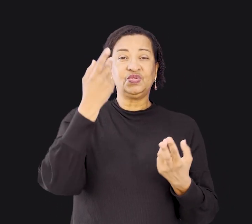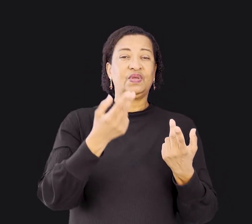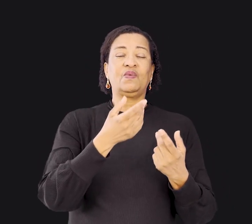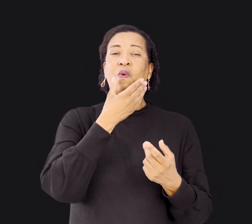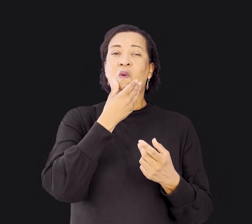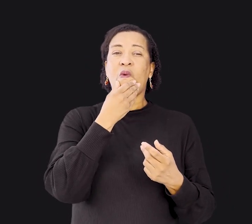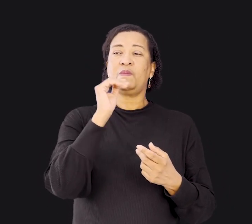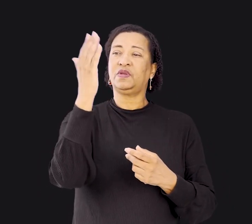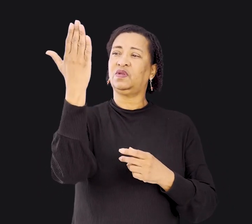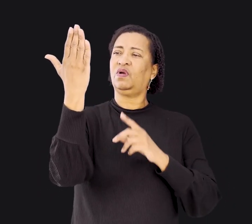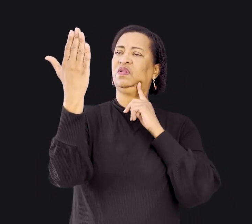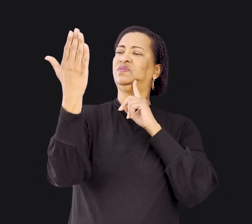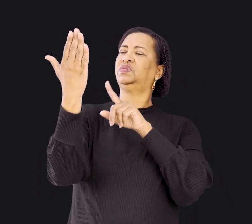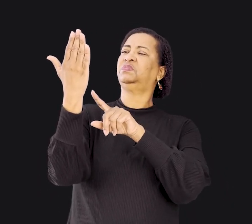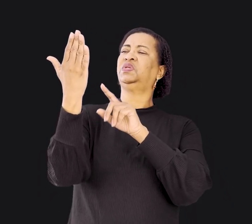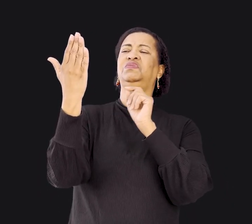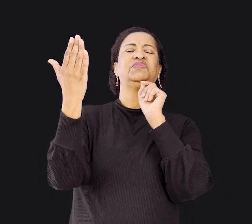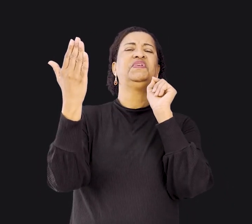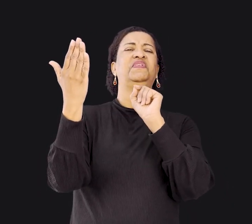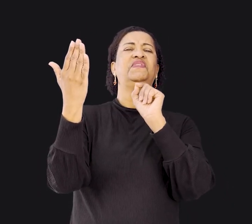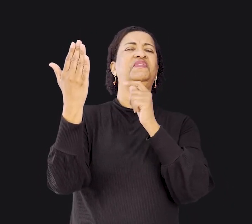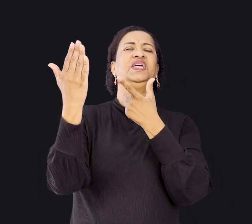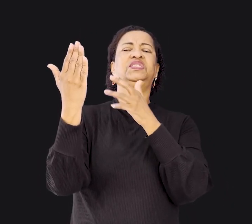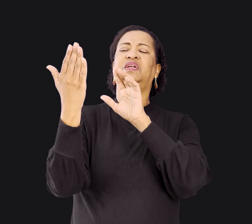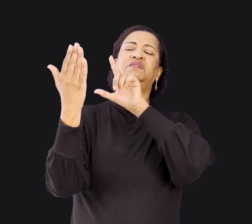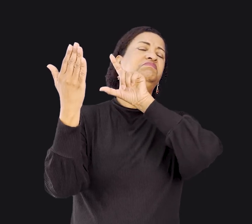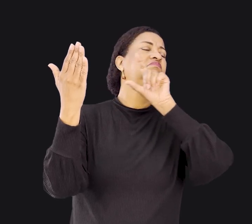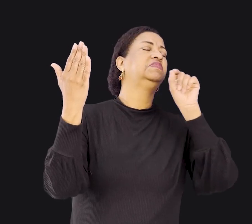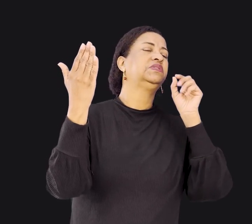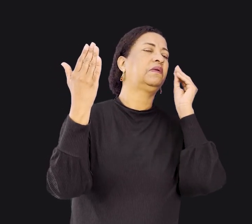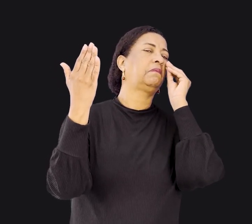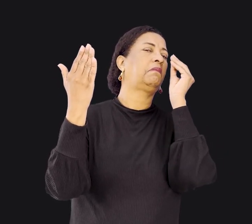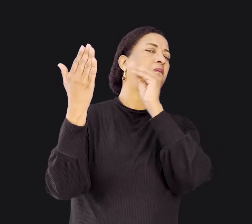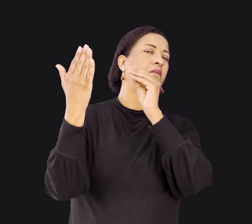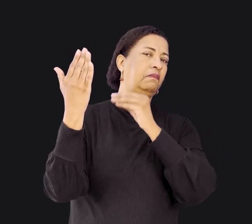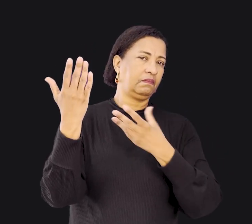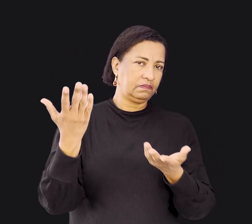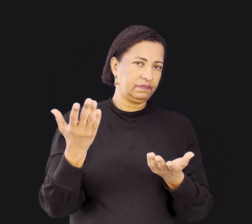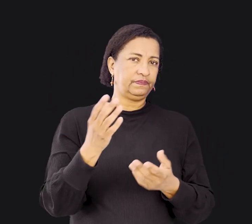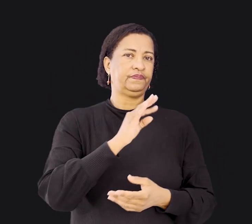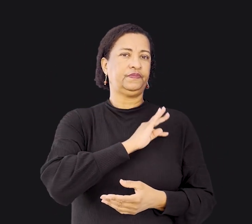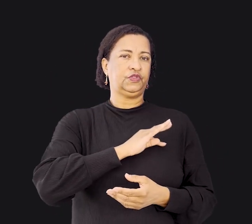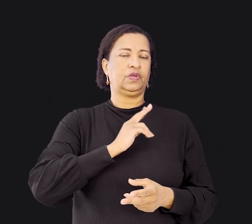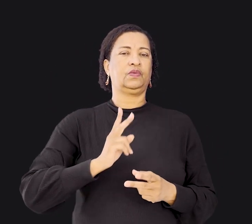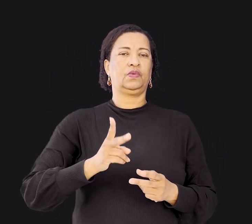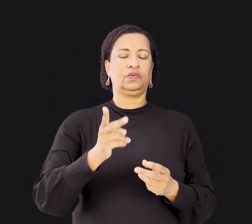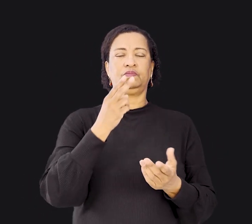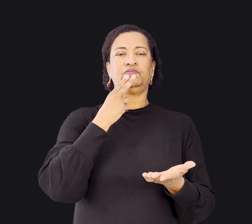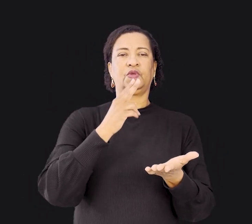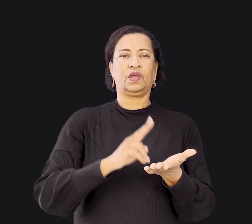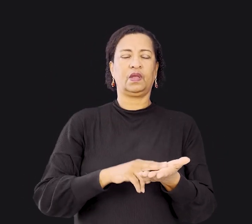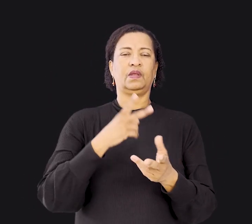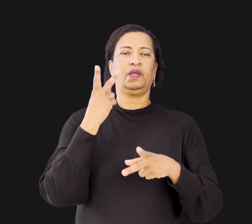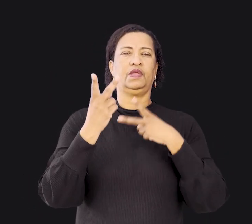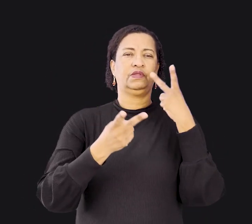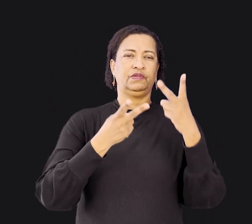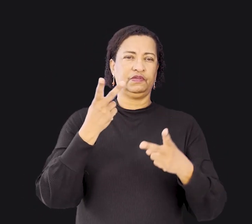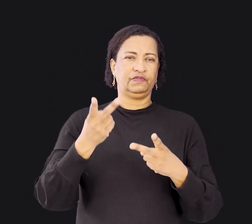rosto no espelho e depois não faz nada a respeito do que viu. Tiago continua sua carta falando sobre a religião falsa